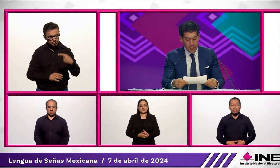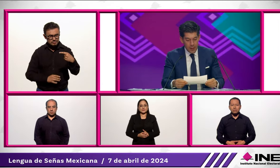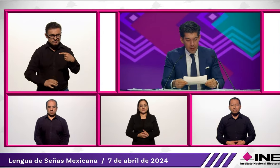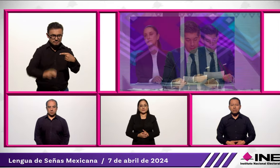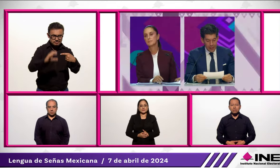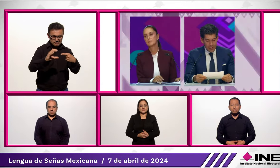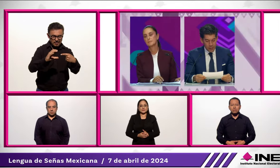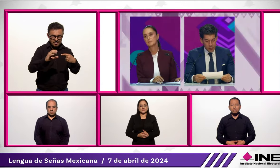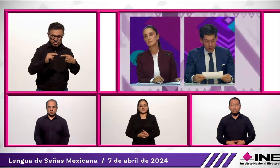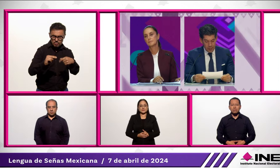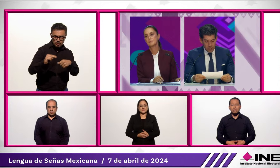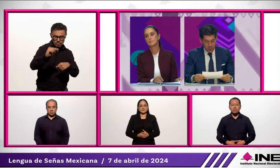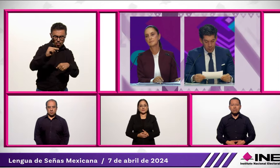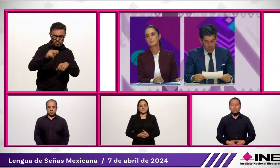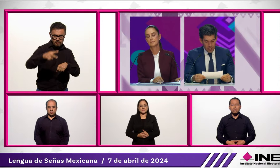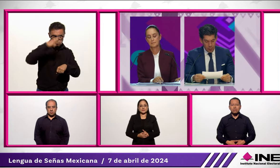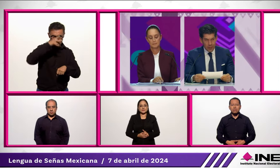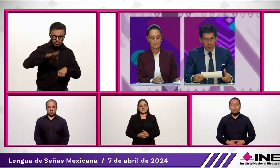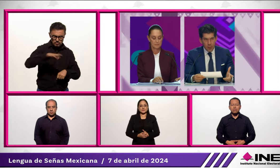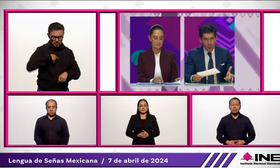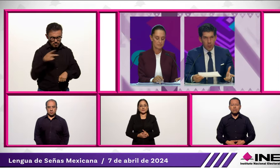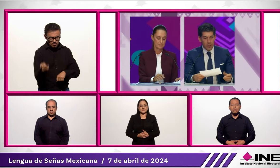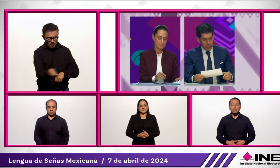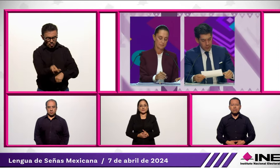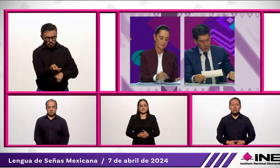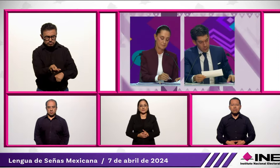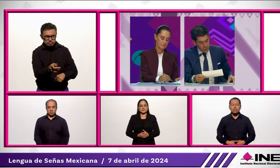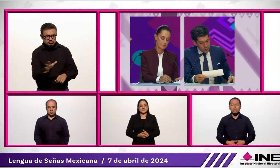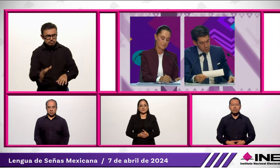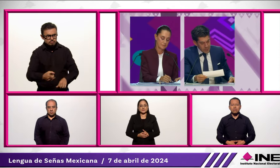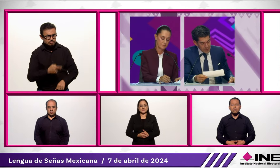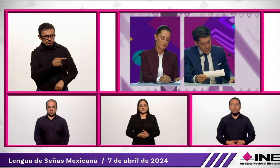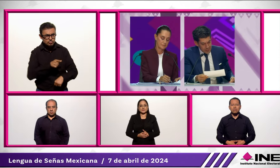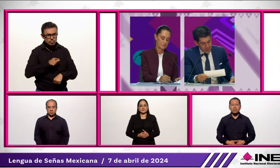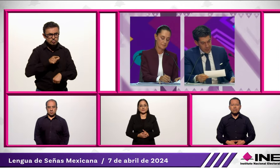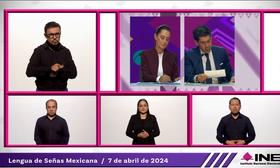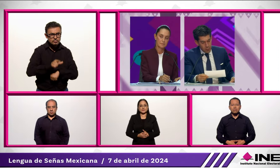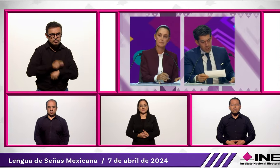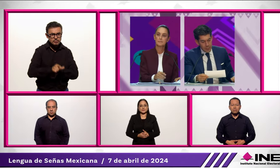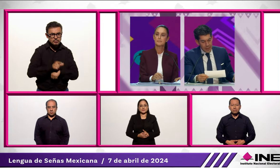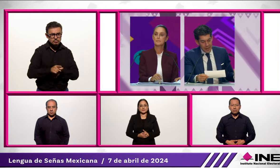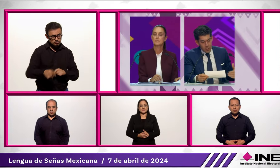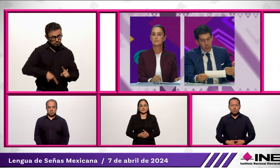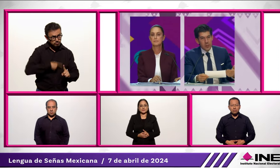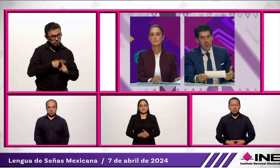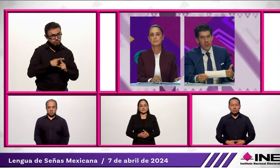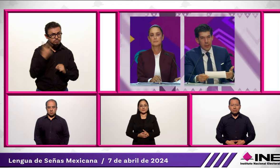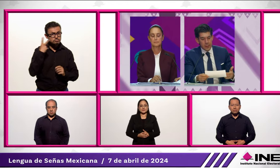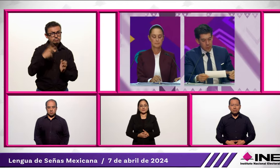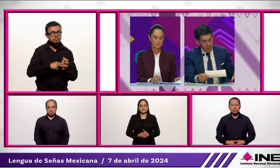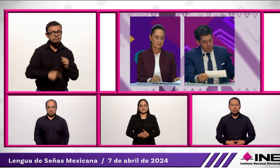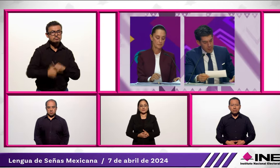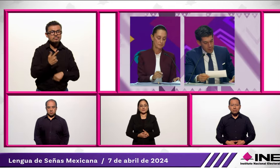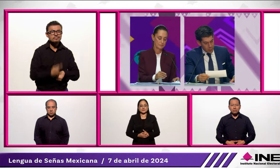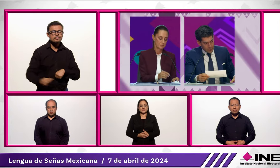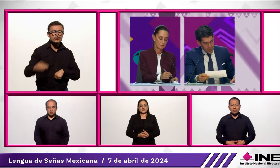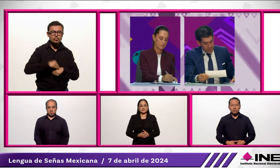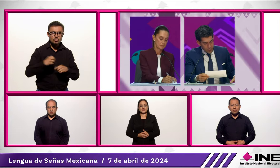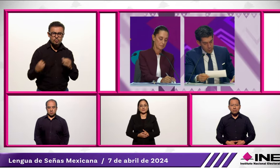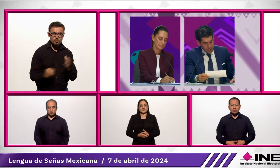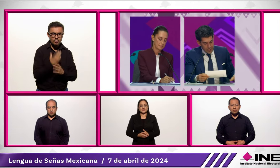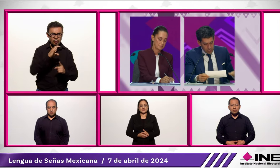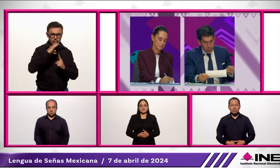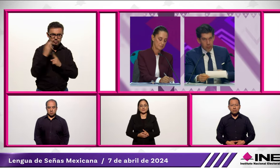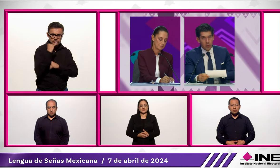en cuenta el caso exitoso de Guatemala, un poco de contexto ayuda. En 2007 se creó en Guatemala la Comisión Internacional contra